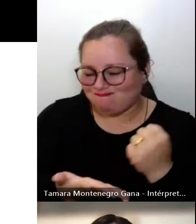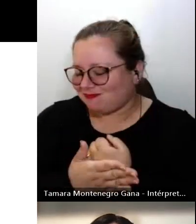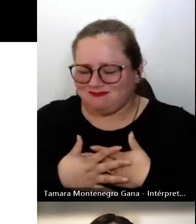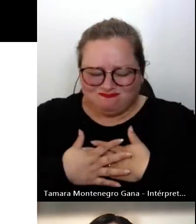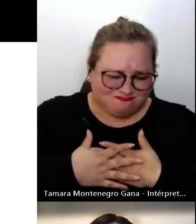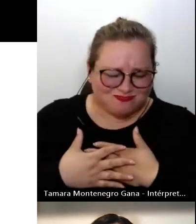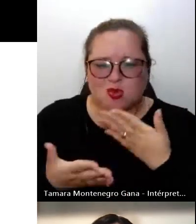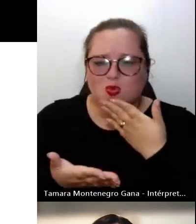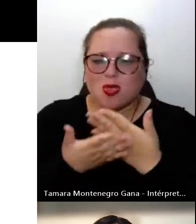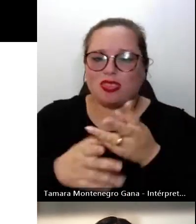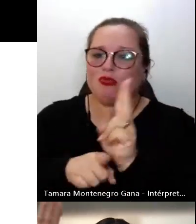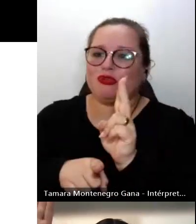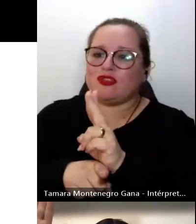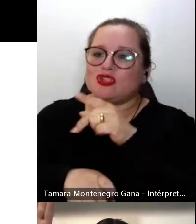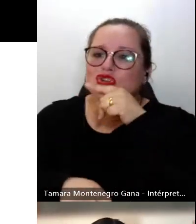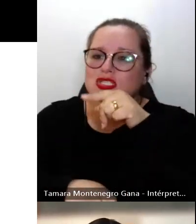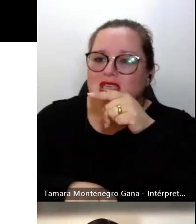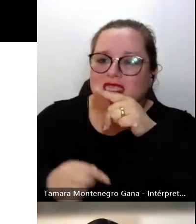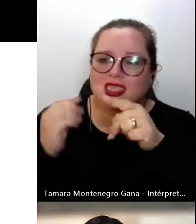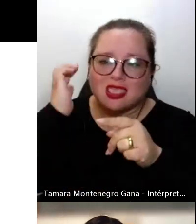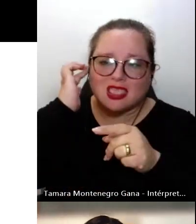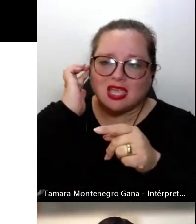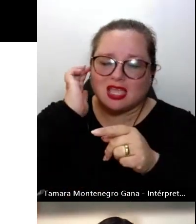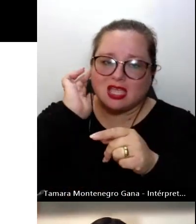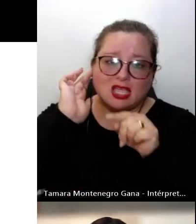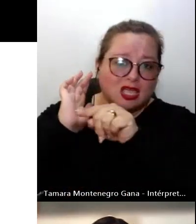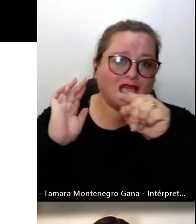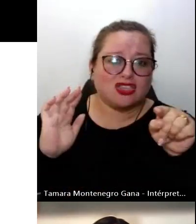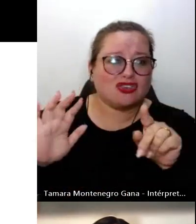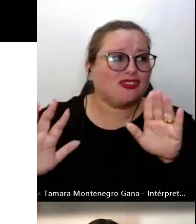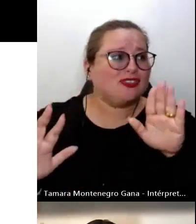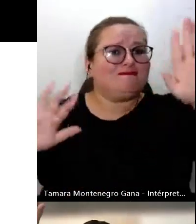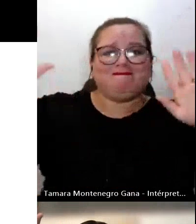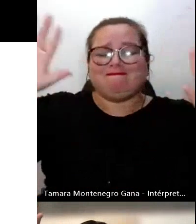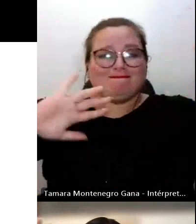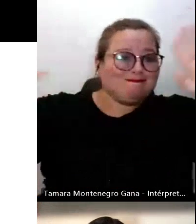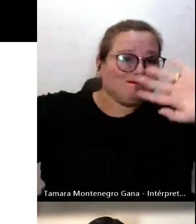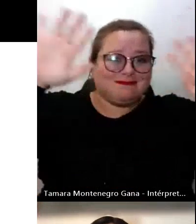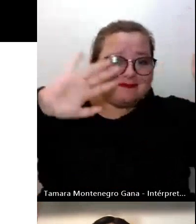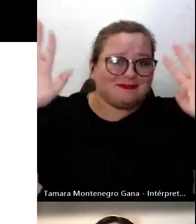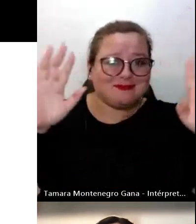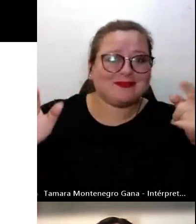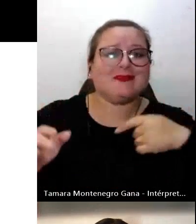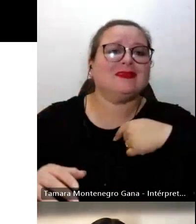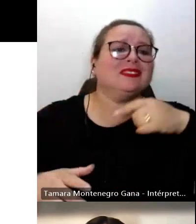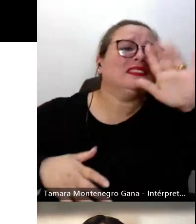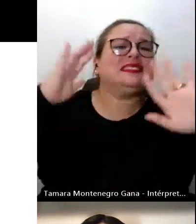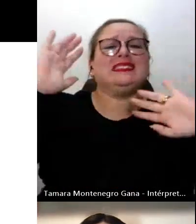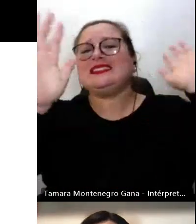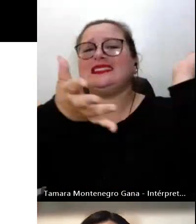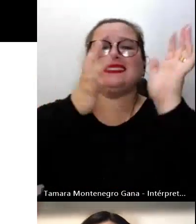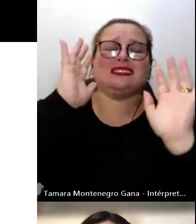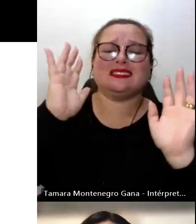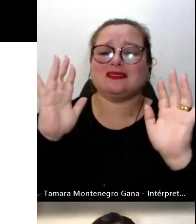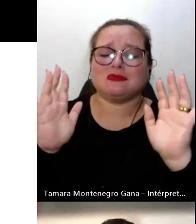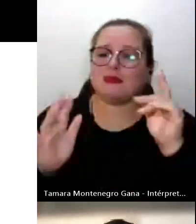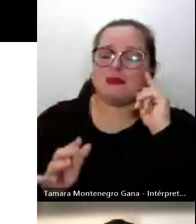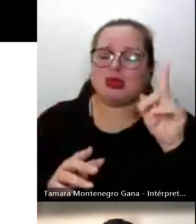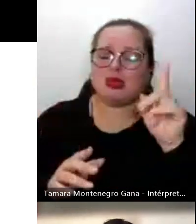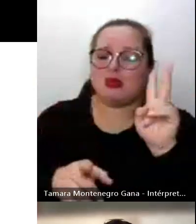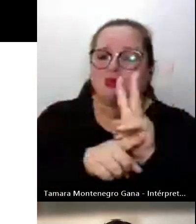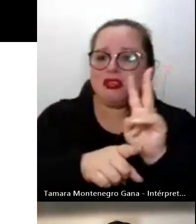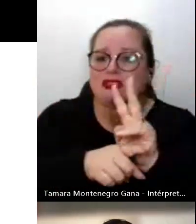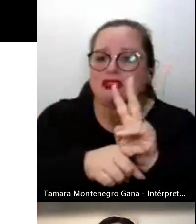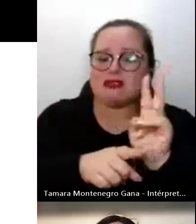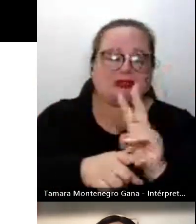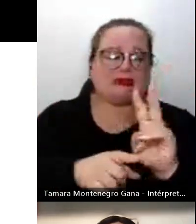un profesor oyente y que donde ellos están ahí tratando de que los miren, pero muchas veces el profesor oyente está